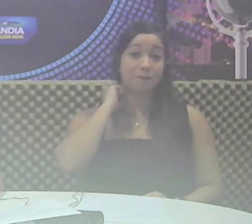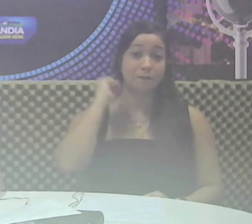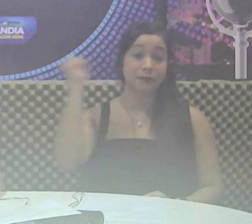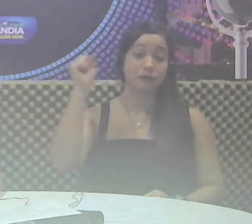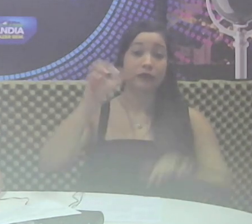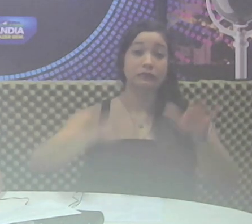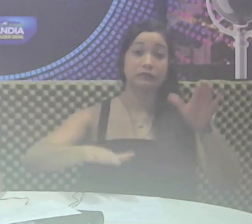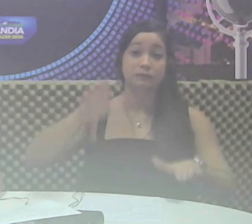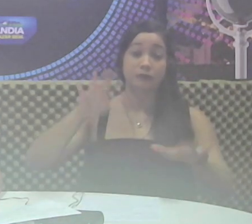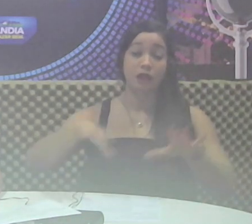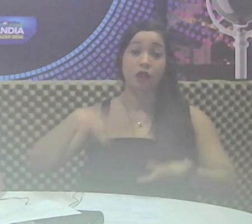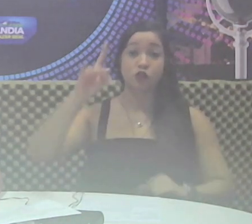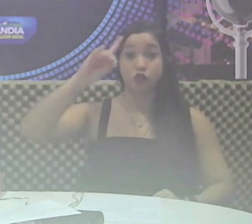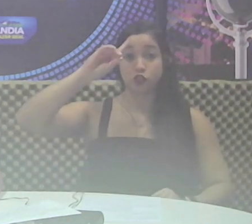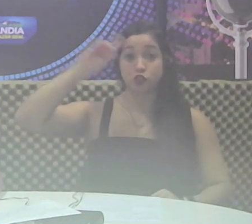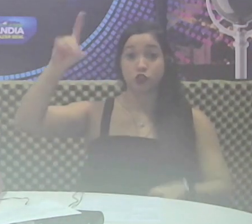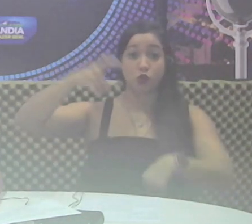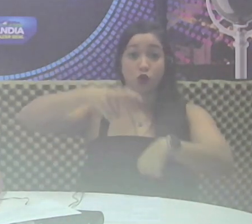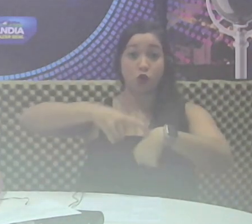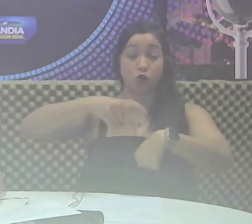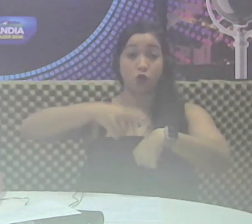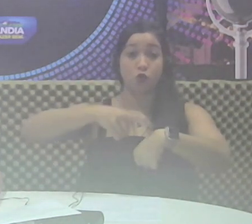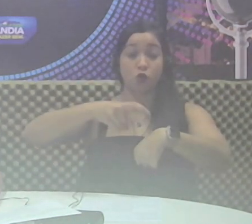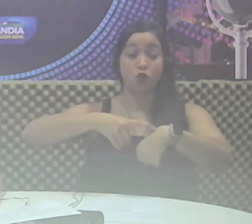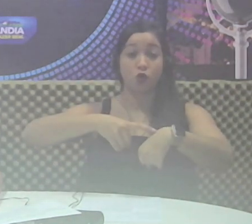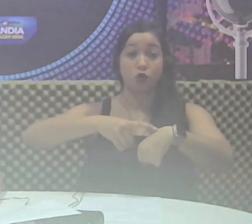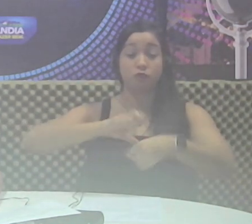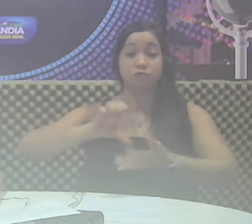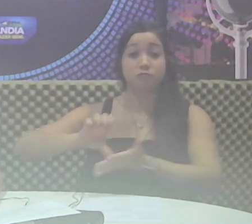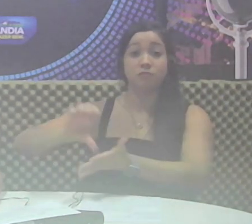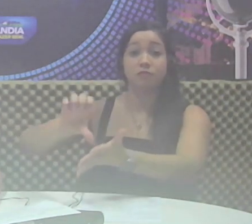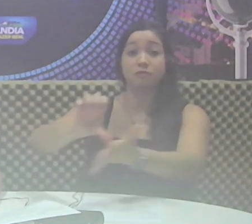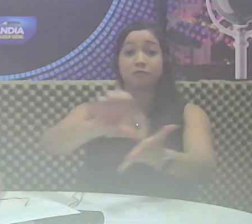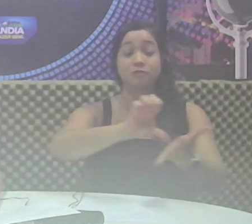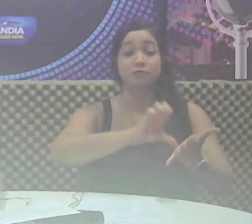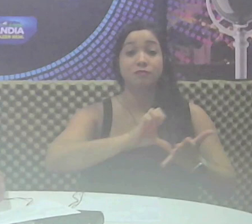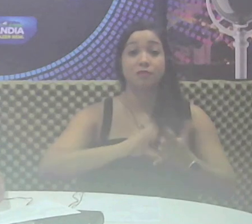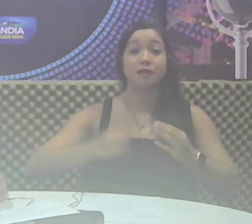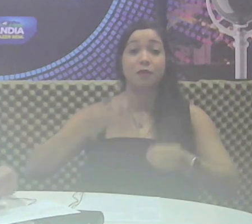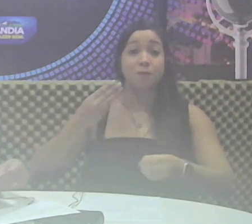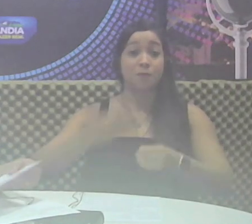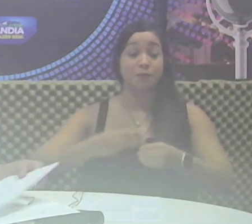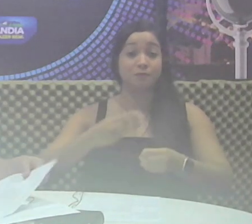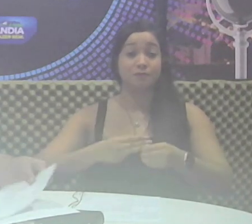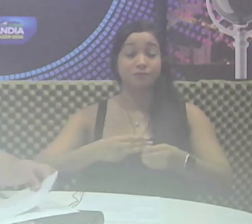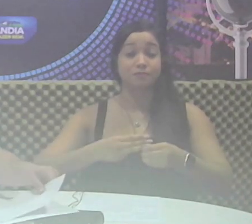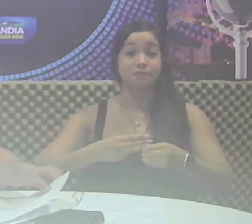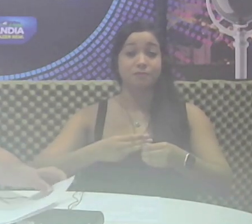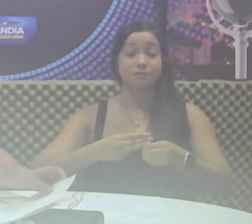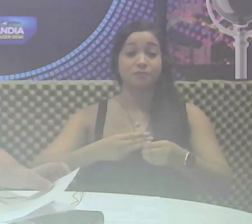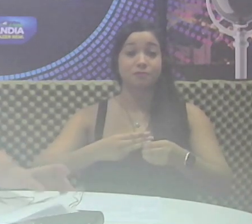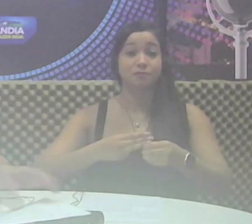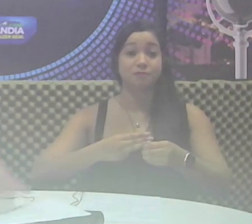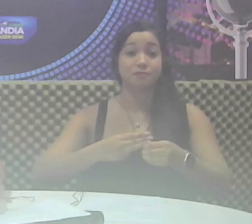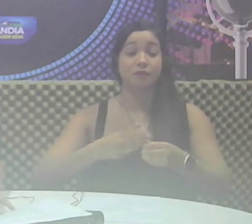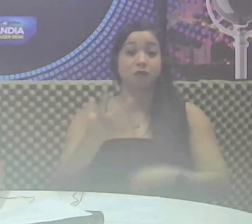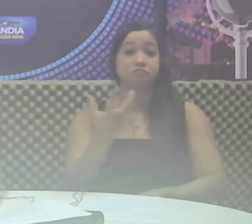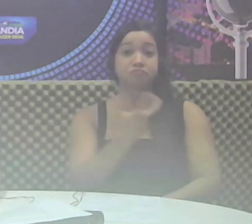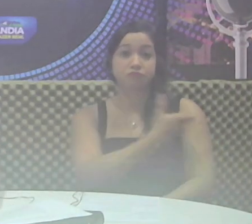depender da escolha da data e horário, em uma das unidades destacadas pelo município para aplicação do